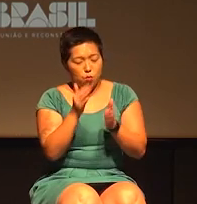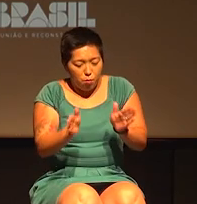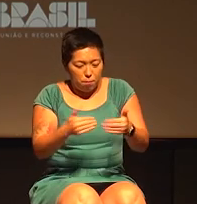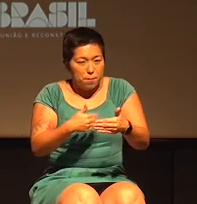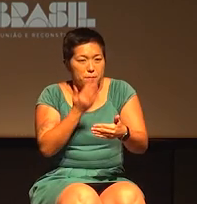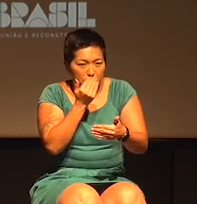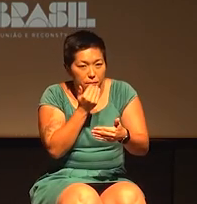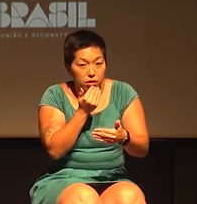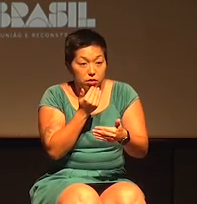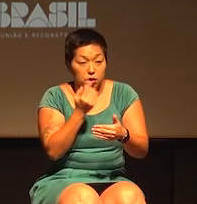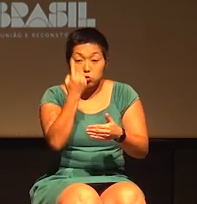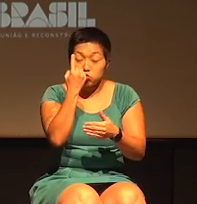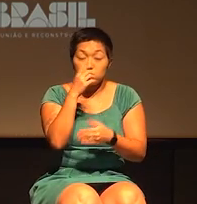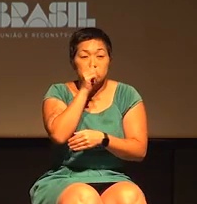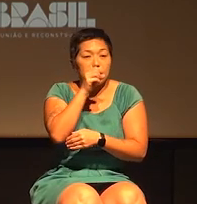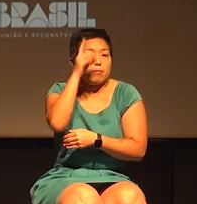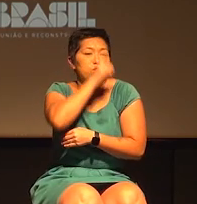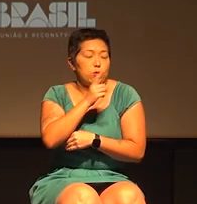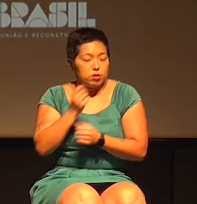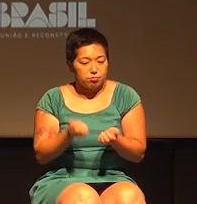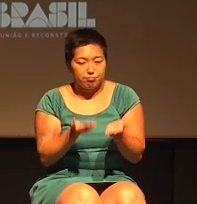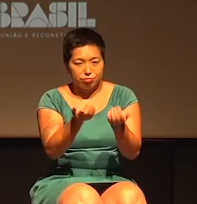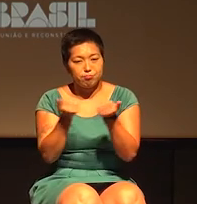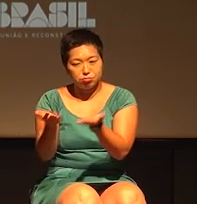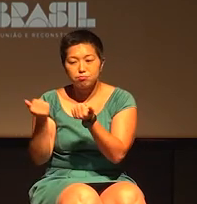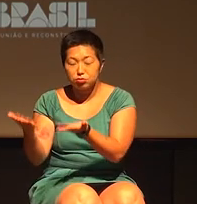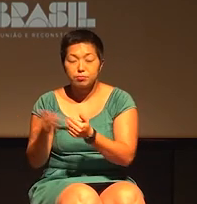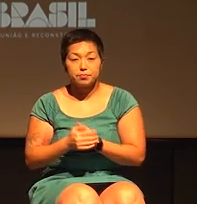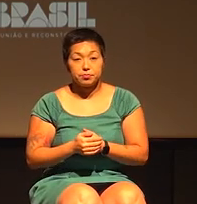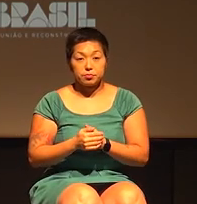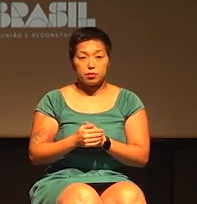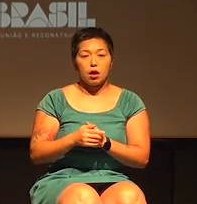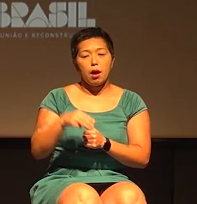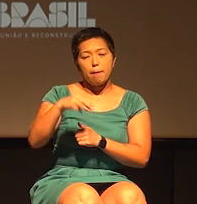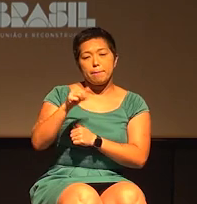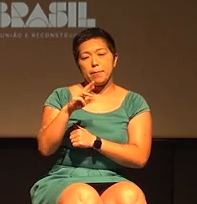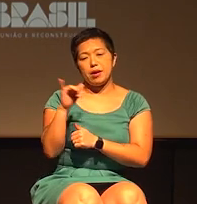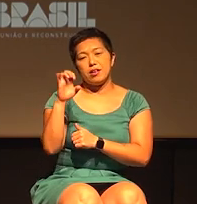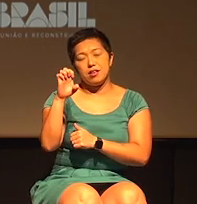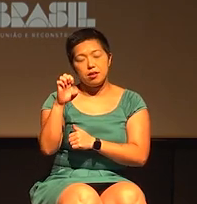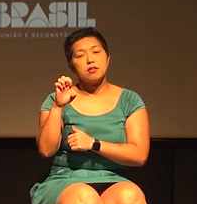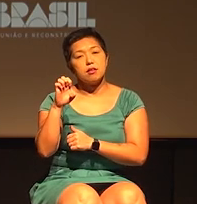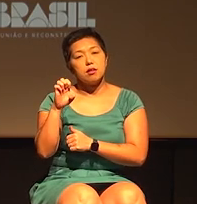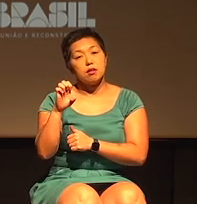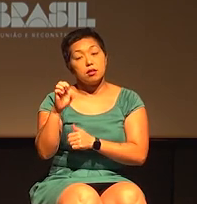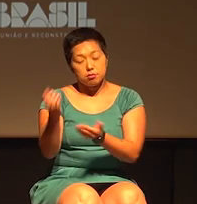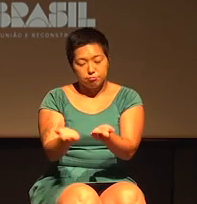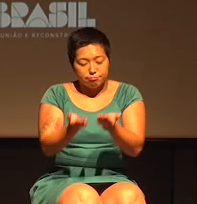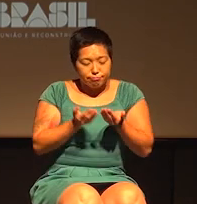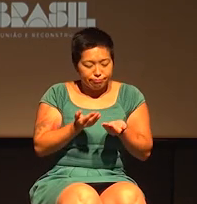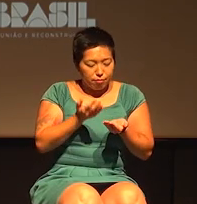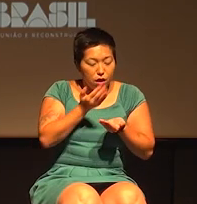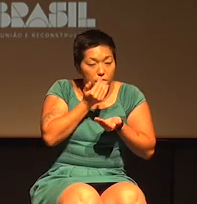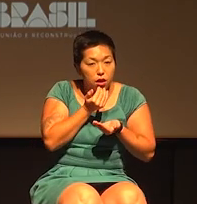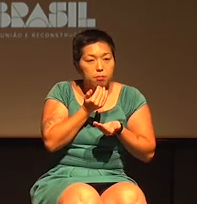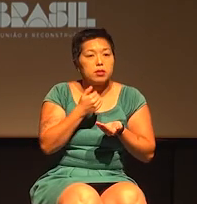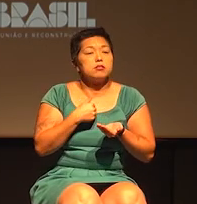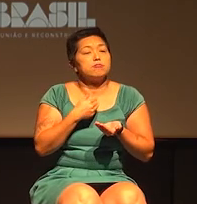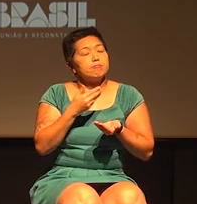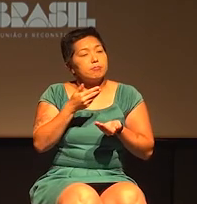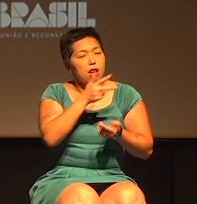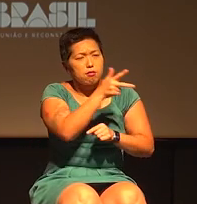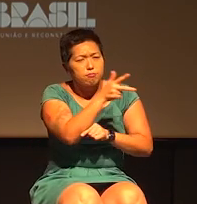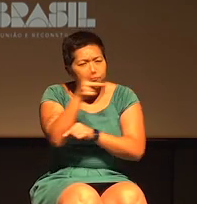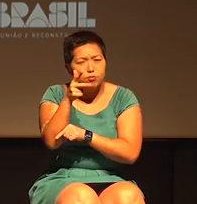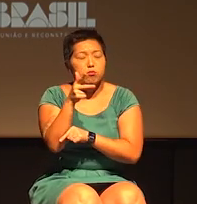e eu lembro de um relato que a Marie nos trouxe do pessoal que tava ali no Laro do arocho que recebeu o o alimento e ela e ela